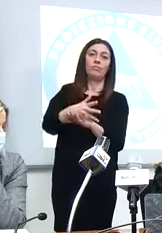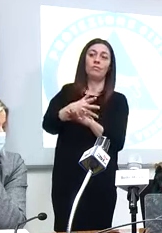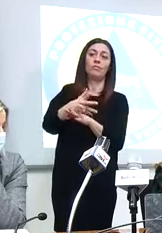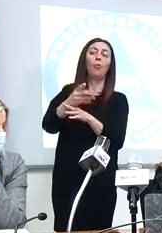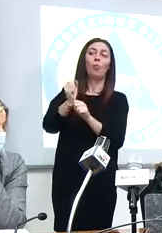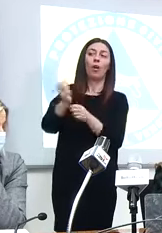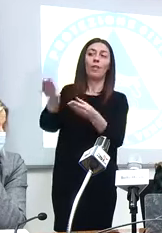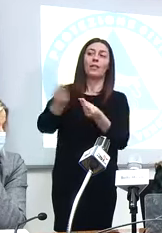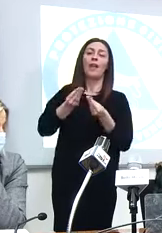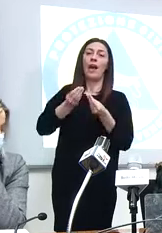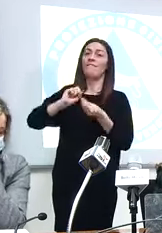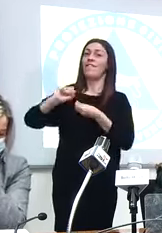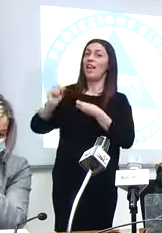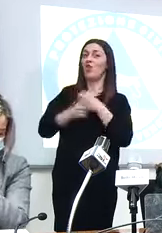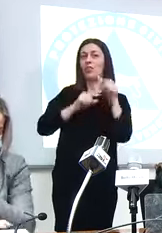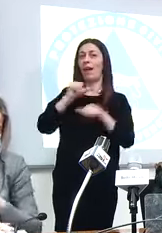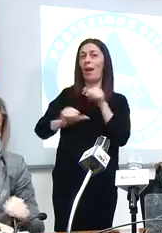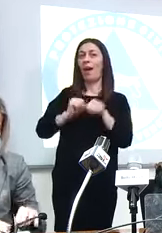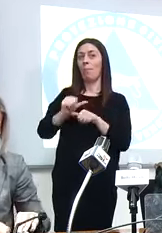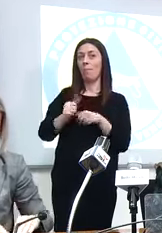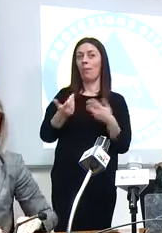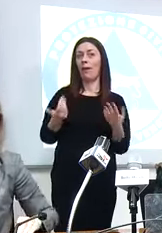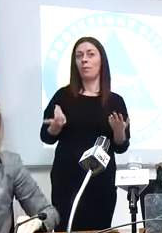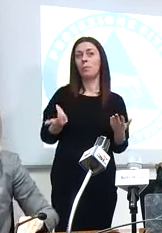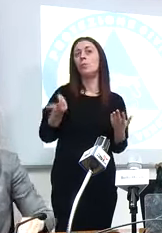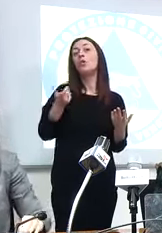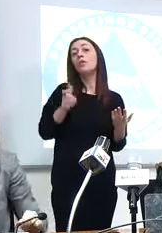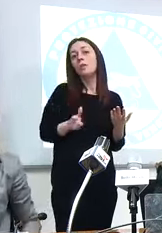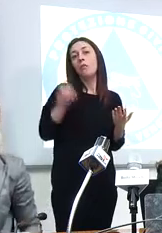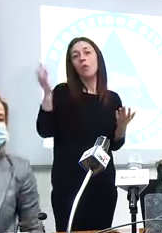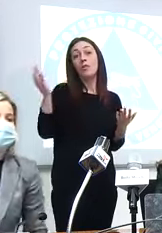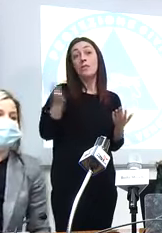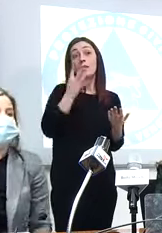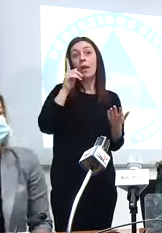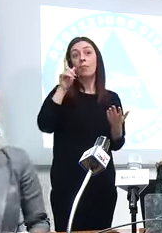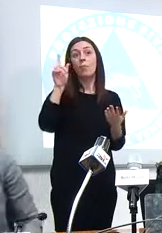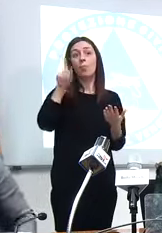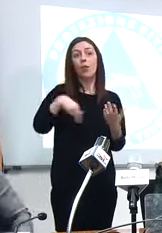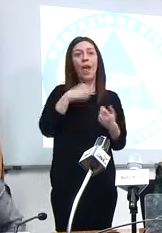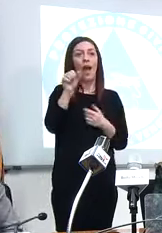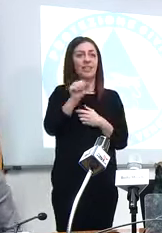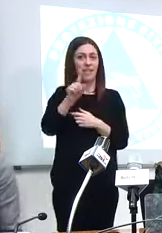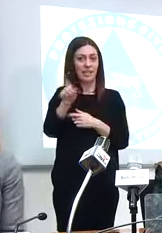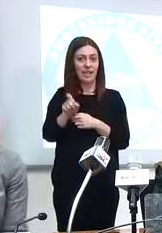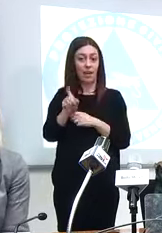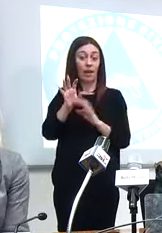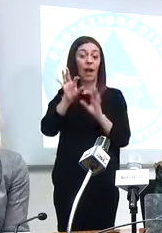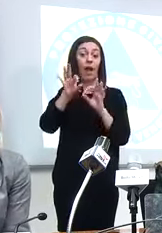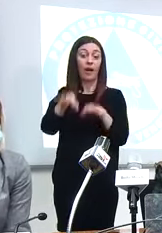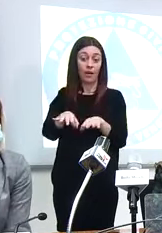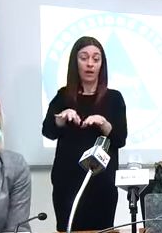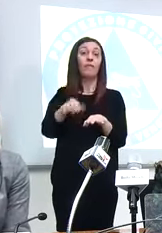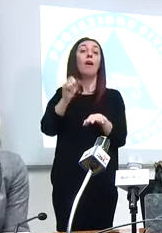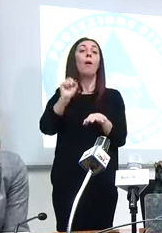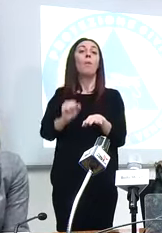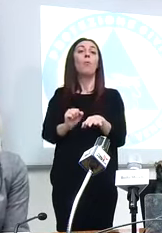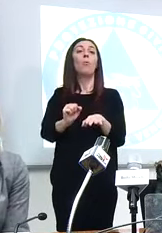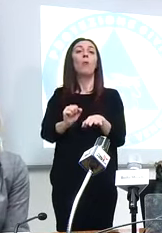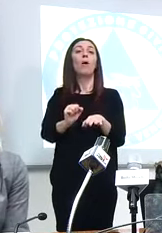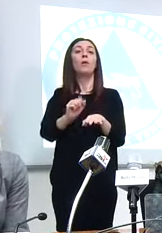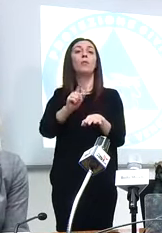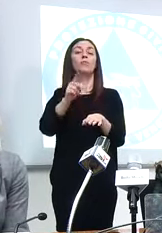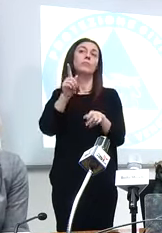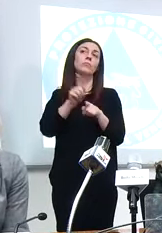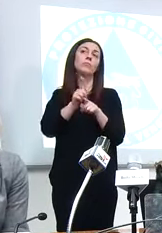quel punto sarebbe possibile poter usufruire anche, diciamo, dell'apporto dei medici di medicina generale